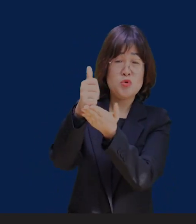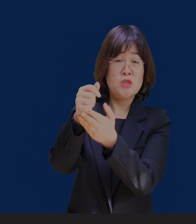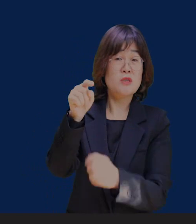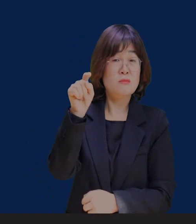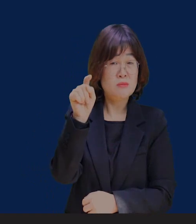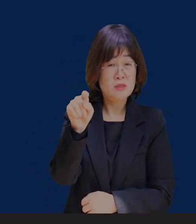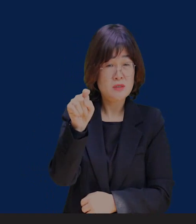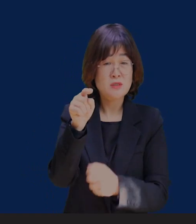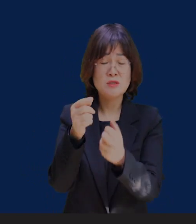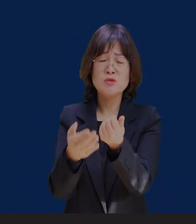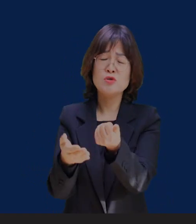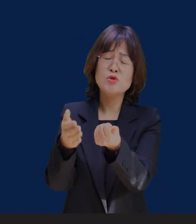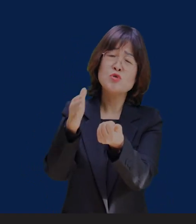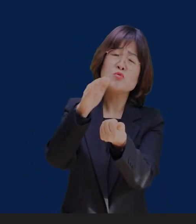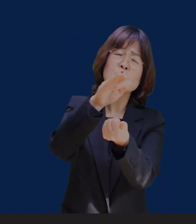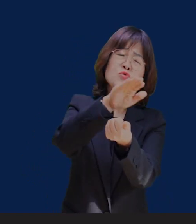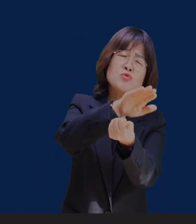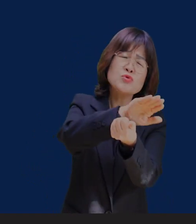주님 그